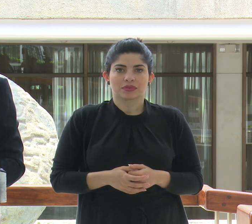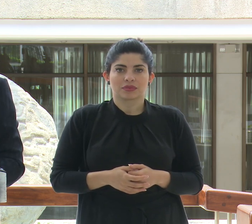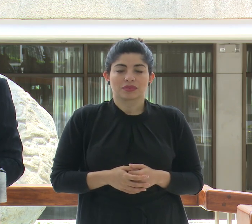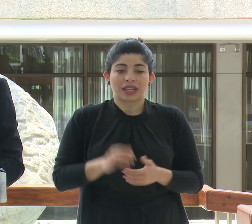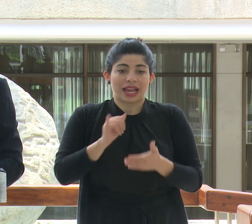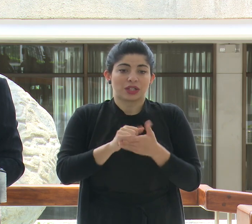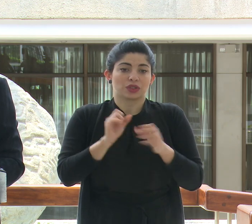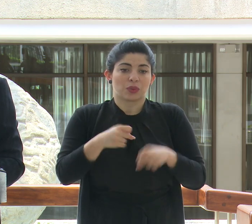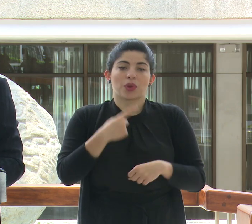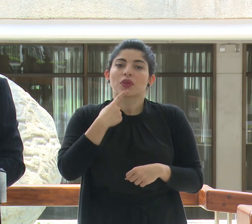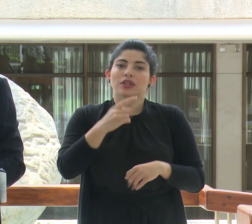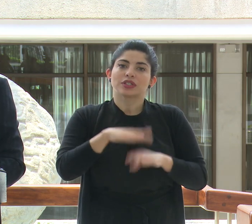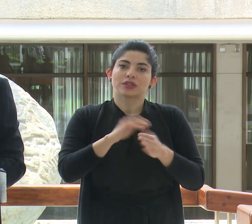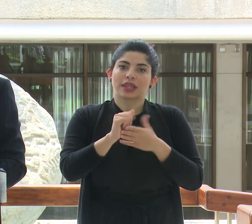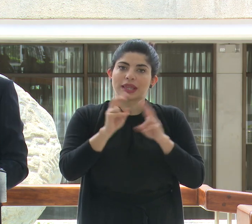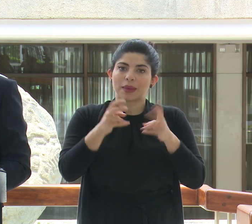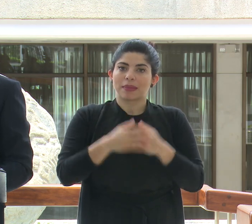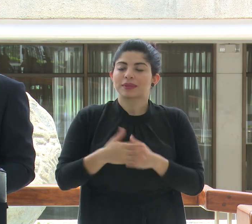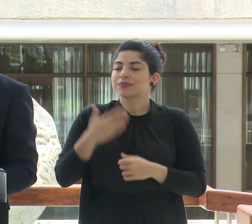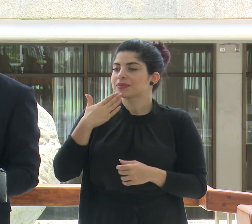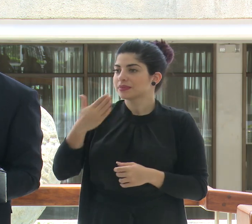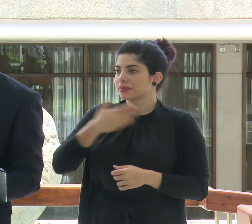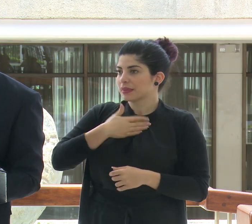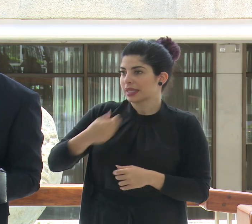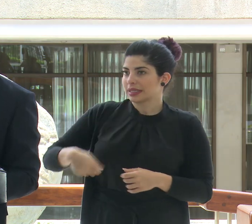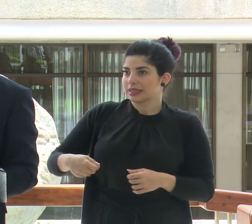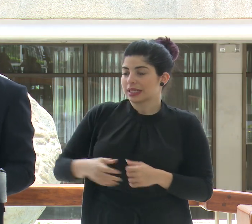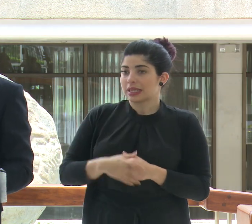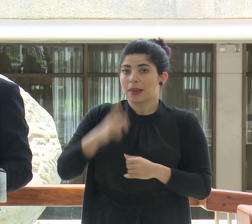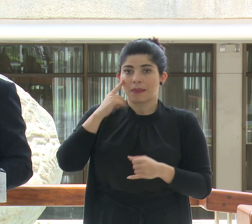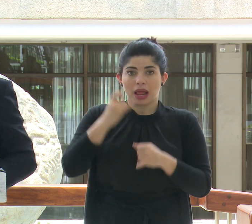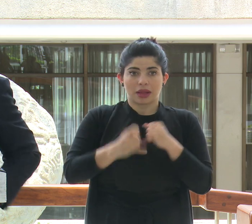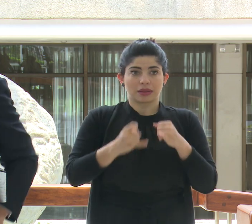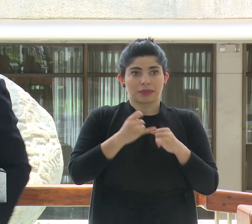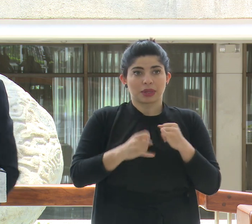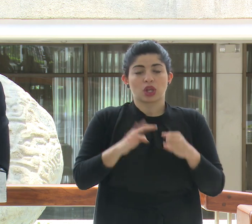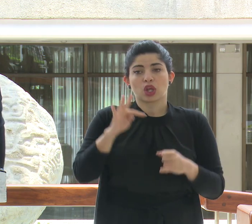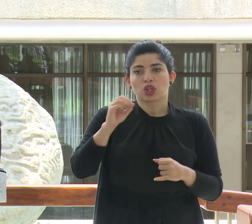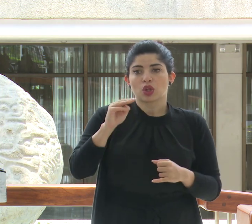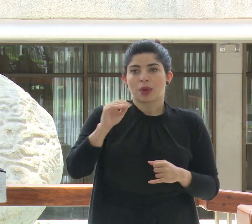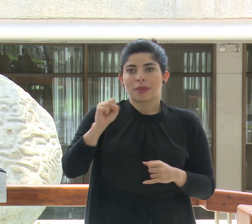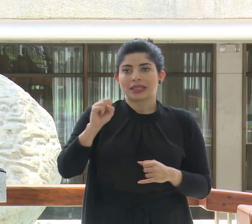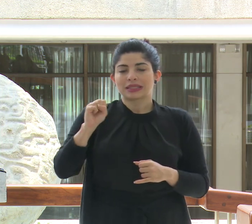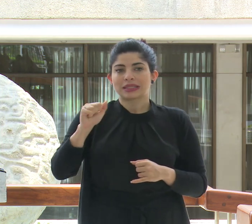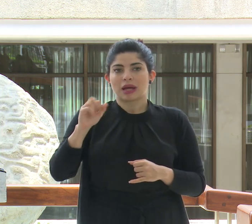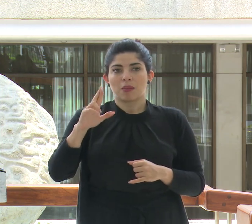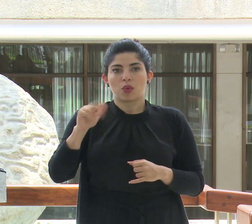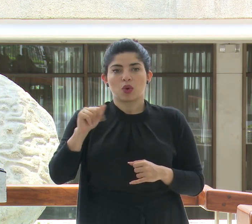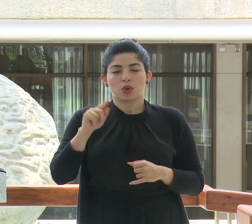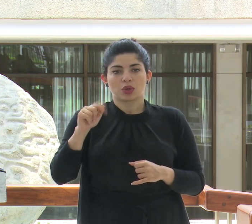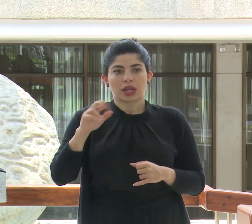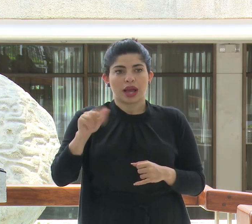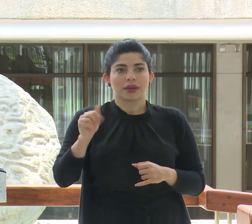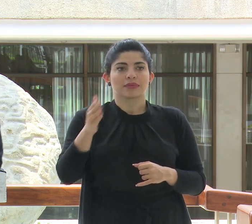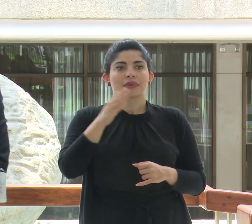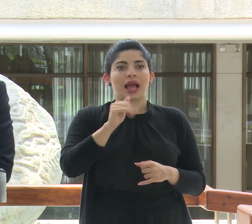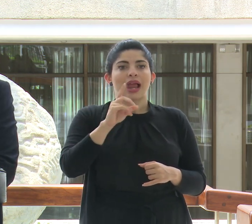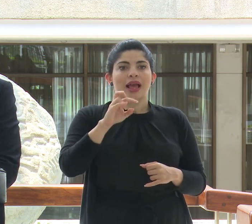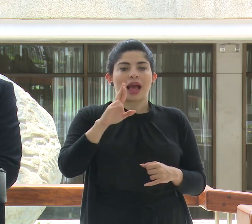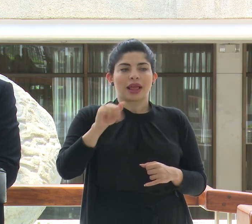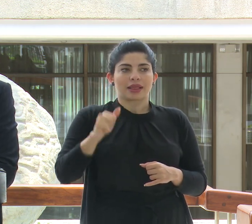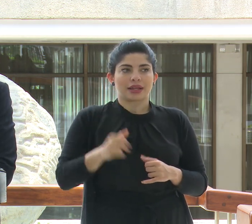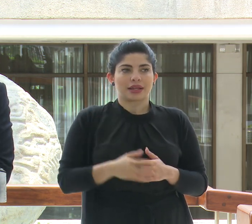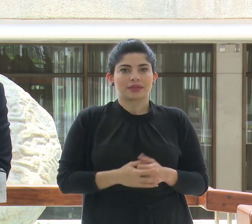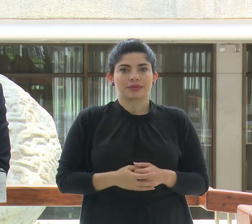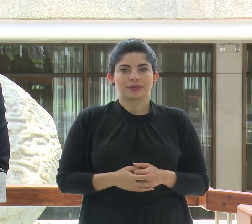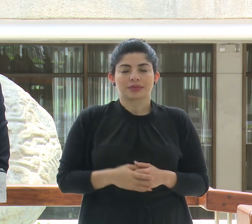Creo que es lo que puedo decir de ese tema. Gracias, señor presidente. Tenemos que ir finalizando. Tomás Zamora, El Observador, Alejandra Araya y una consulta breve que